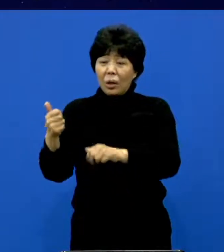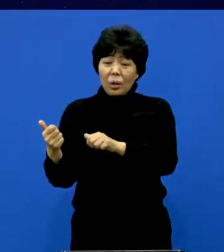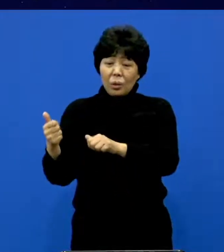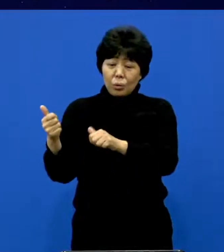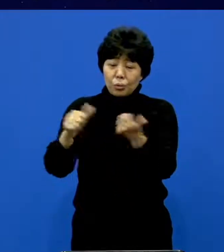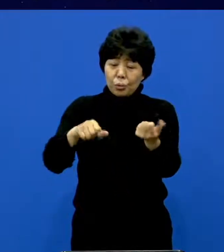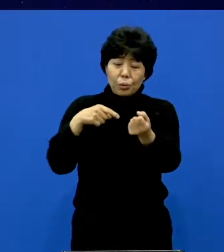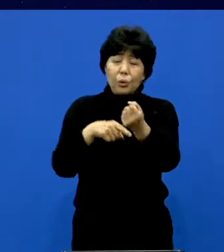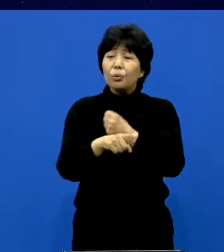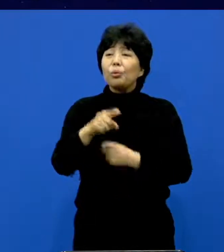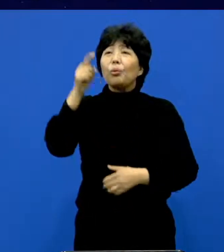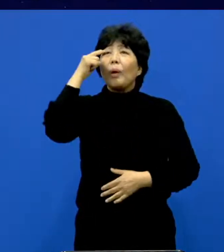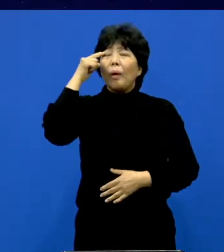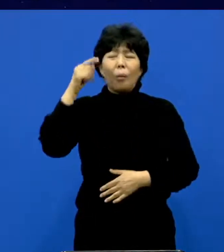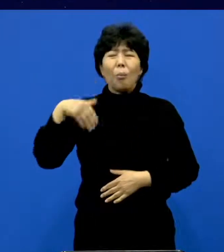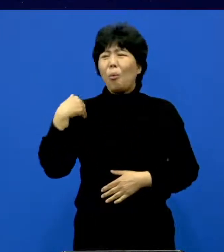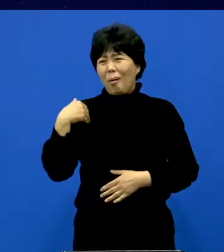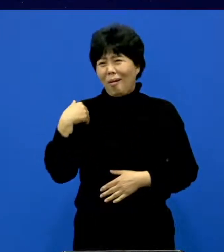짓을 했겠지,